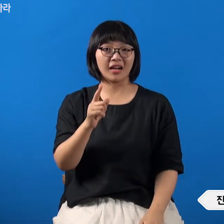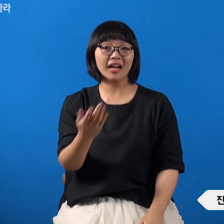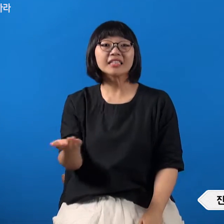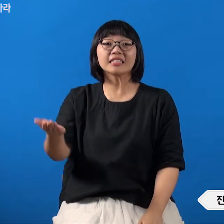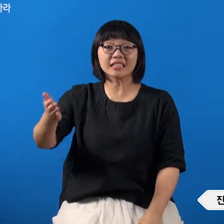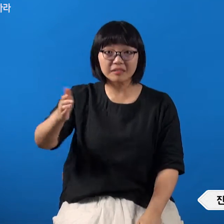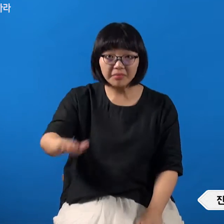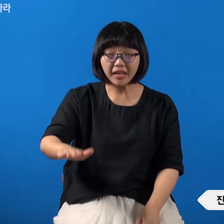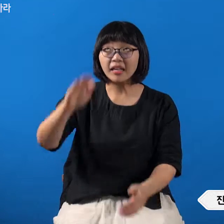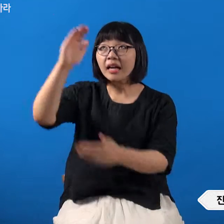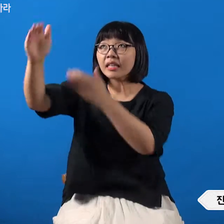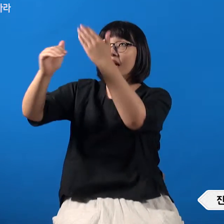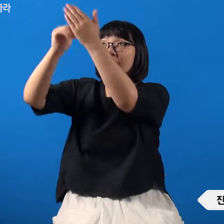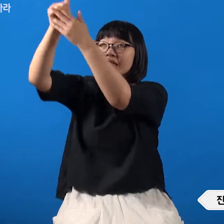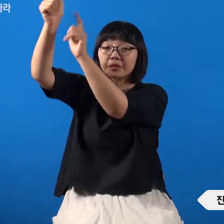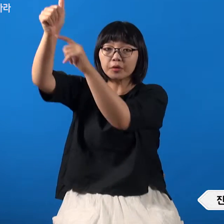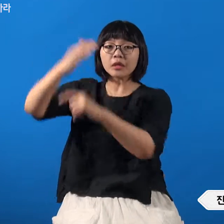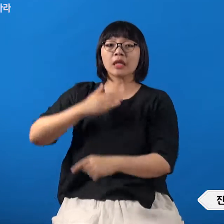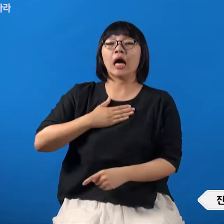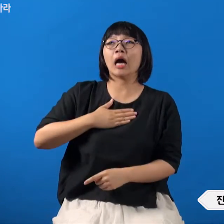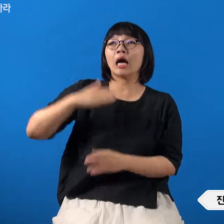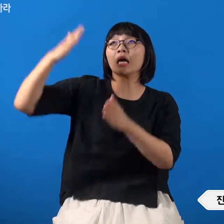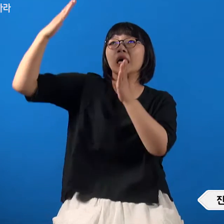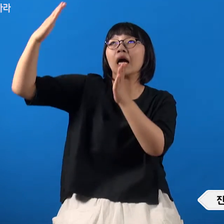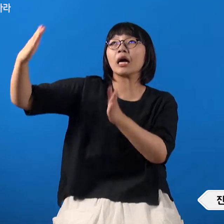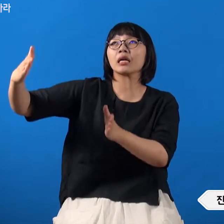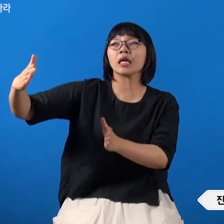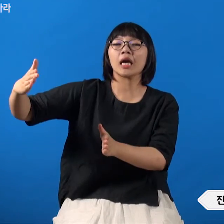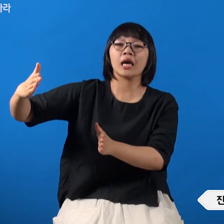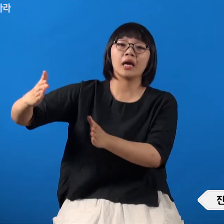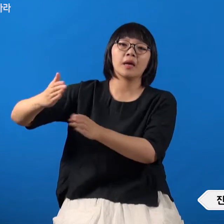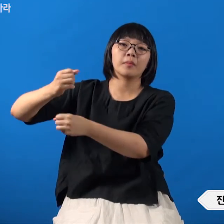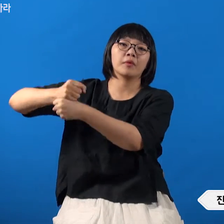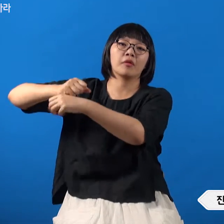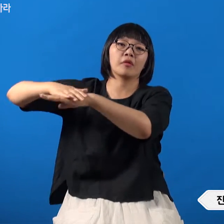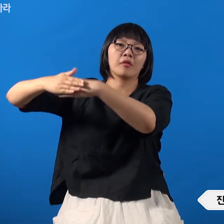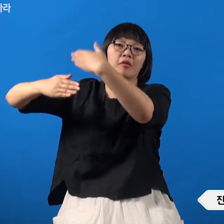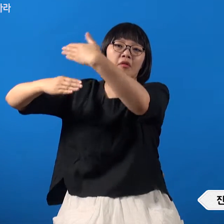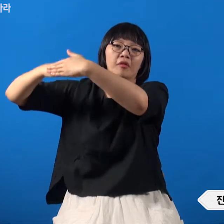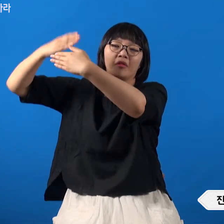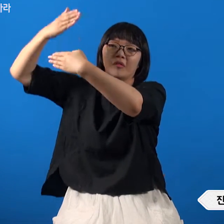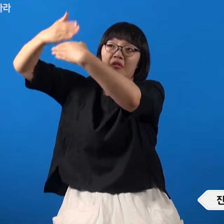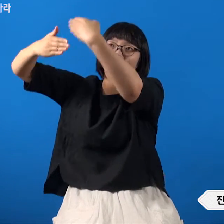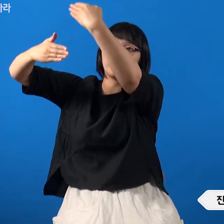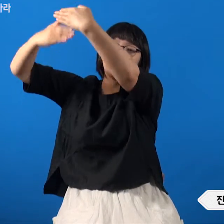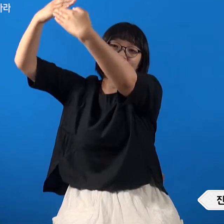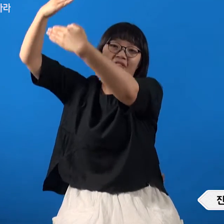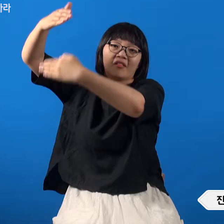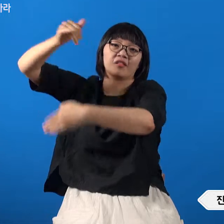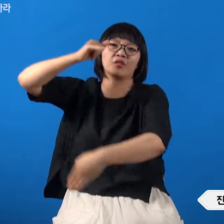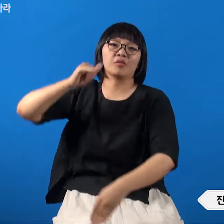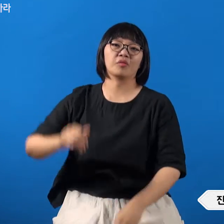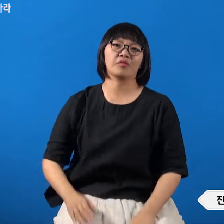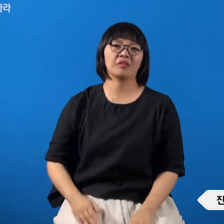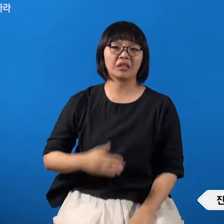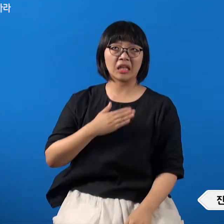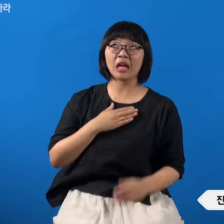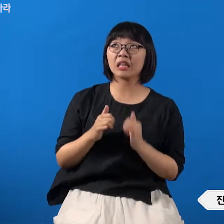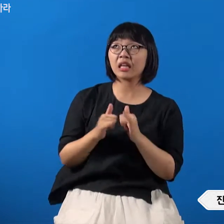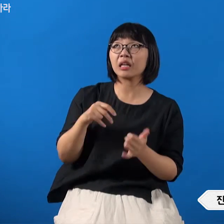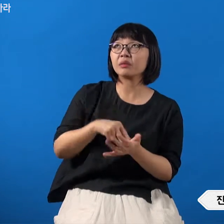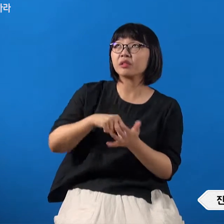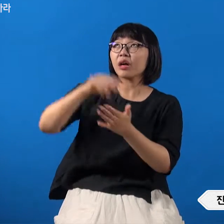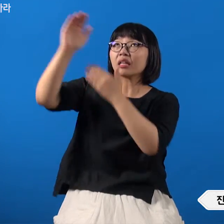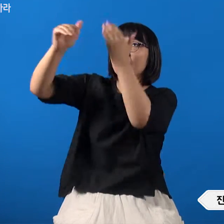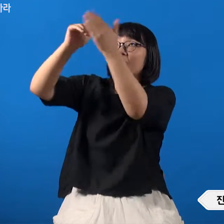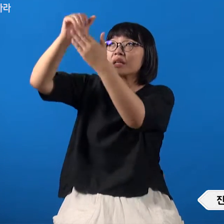우리 사이에는 얼마나 큰 간격이 있는지 모릅니다. 하나님의 능력을 닮을 수가 없습니다. 하나님의